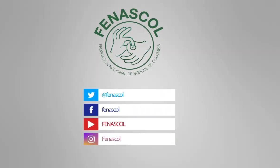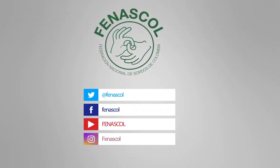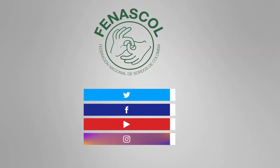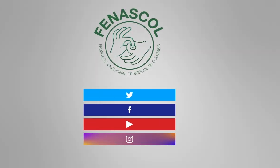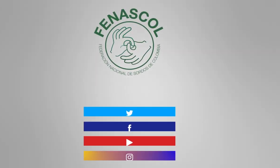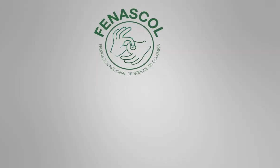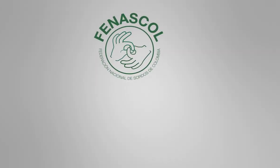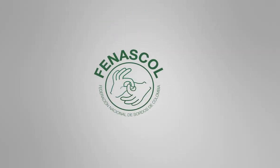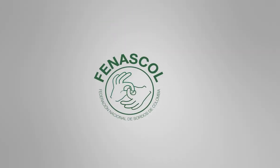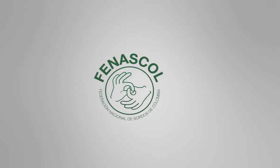Gracias. Gracias. Gracias. Gracias. Gracias.